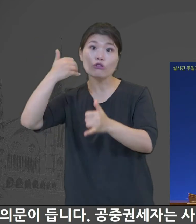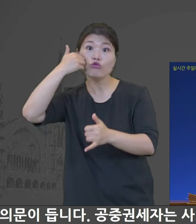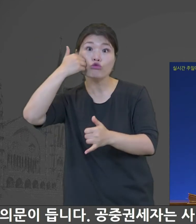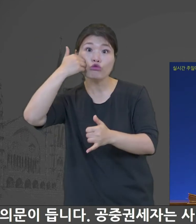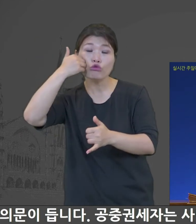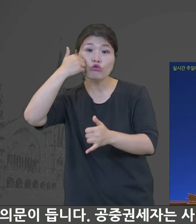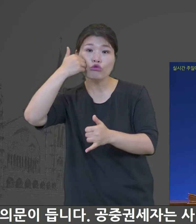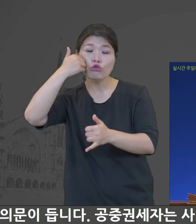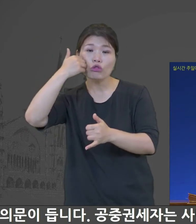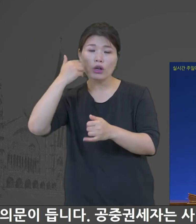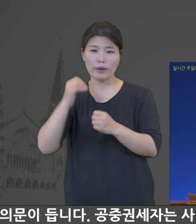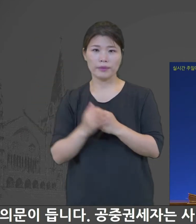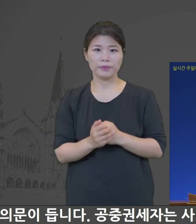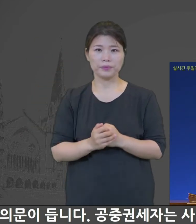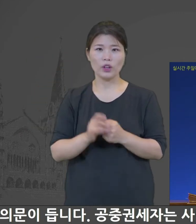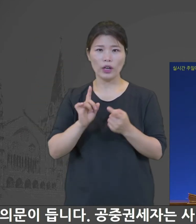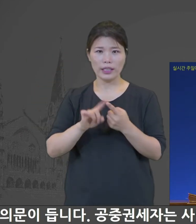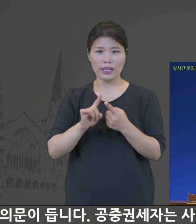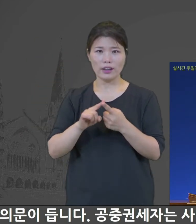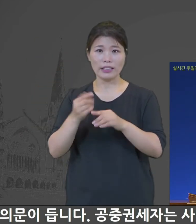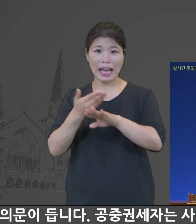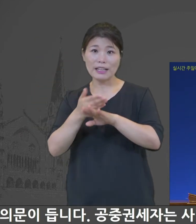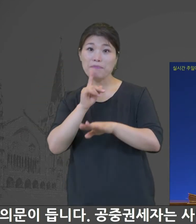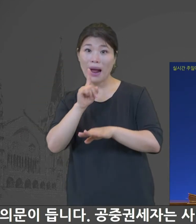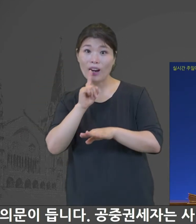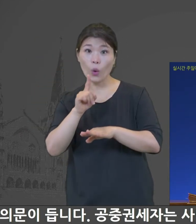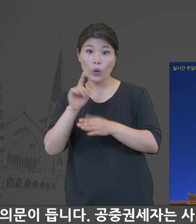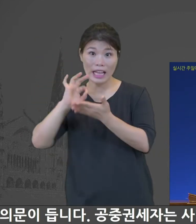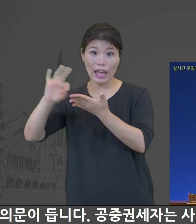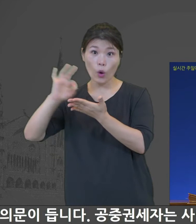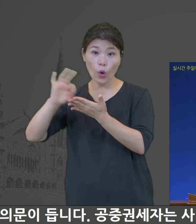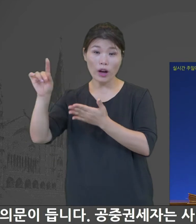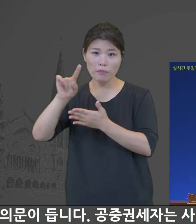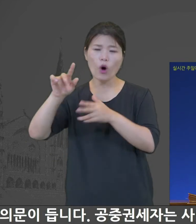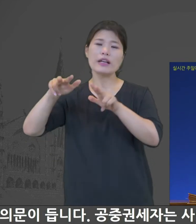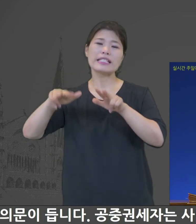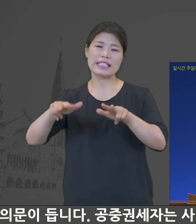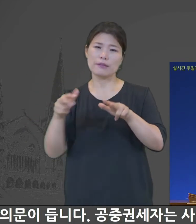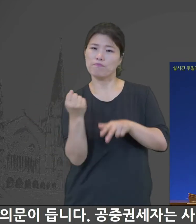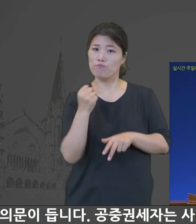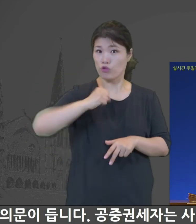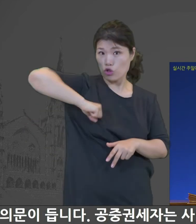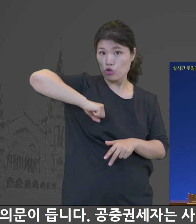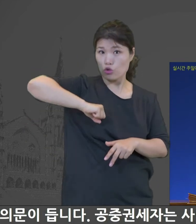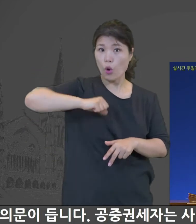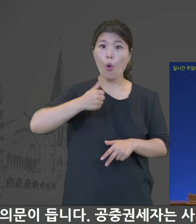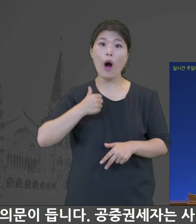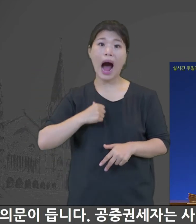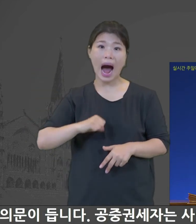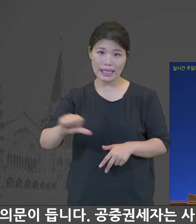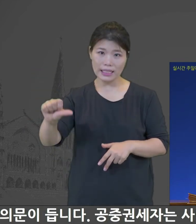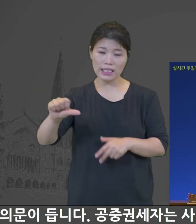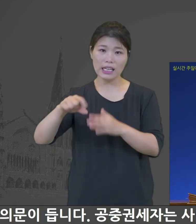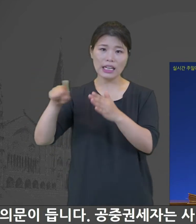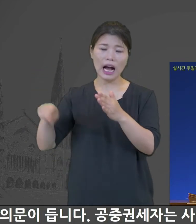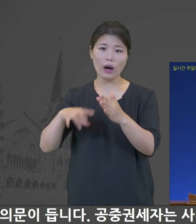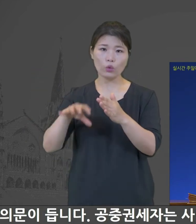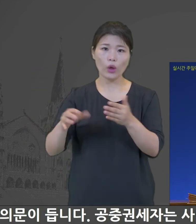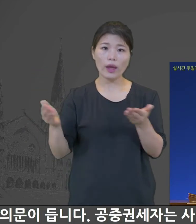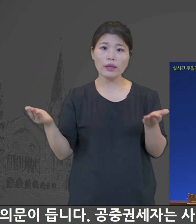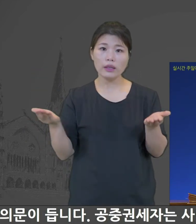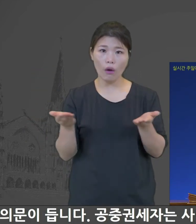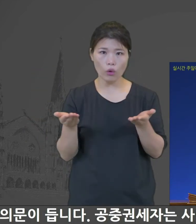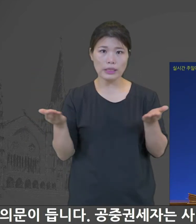다음은 공중 권세 잡은 자의 다른 말이에요. 지금 불순종의 아들들 가운데